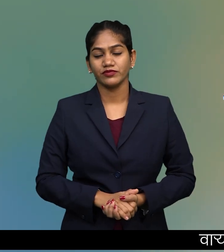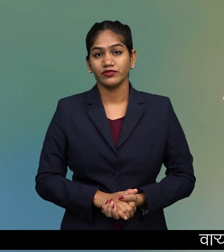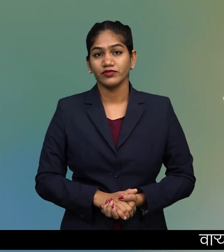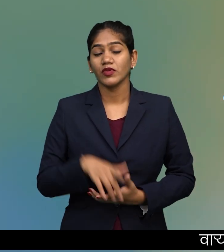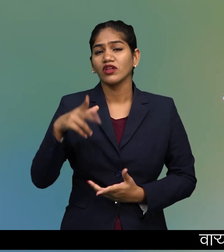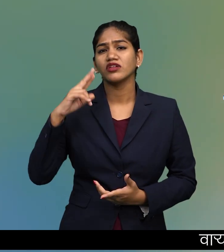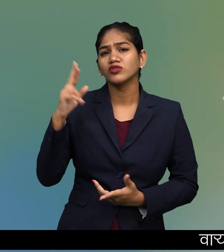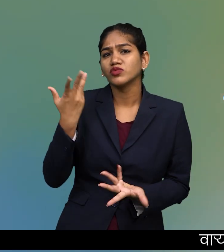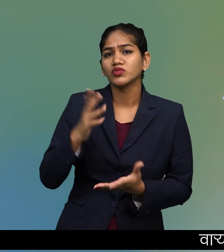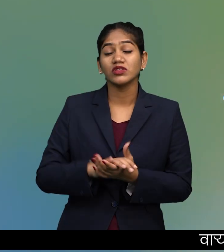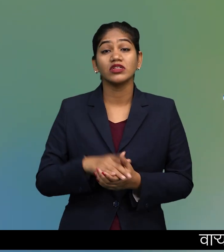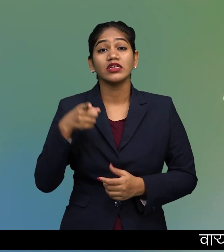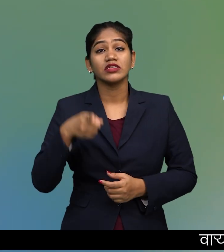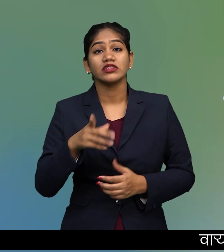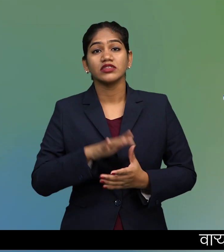वाऱ्यांच्या घर्षणामुळे